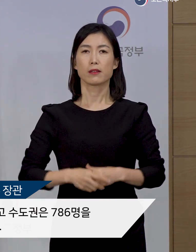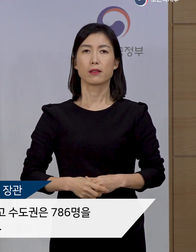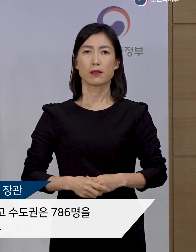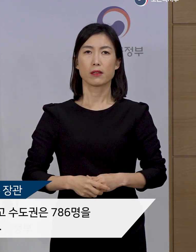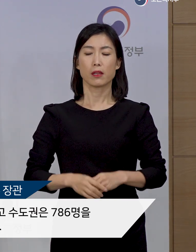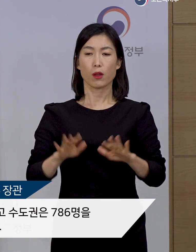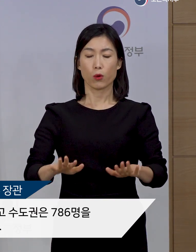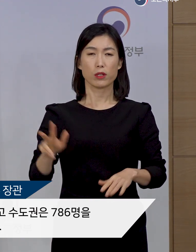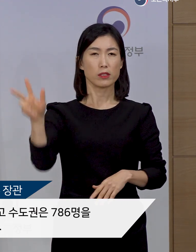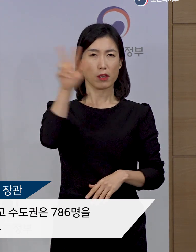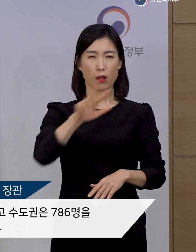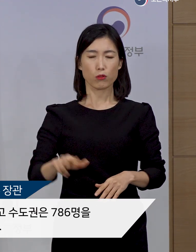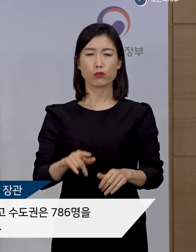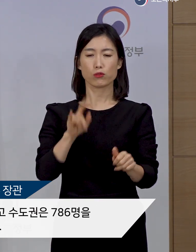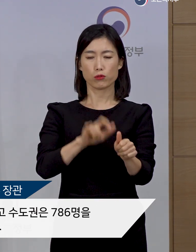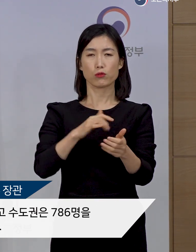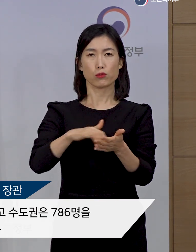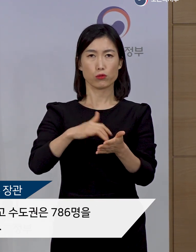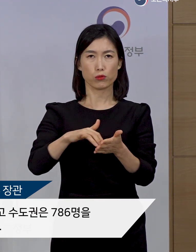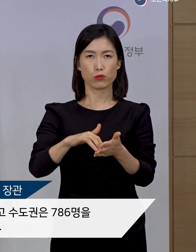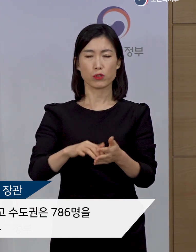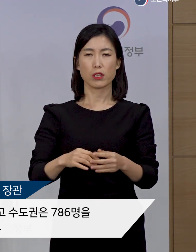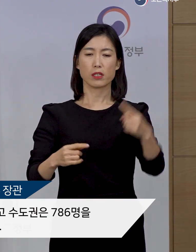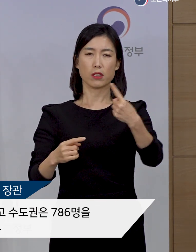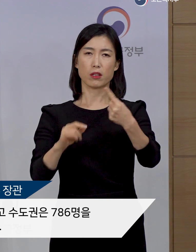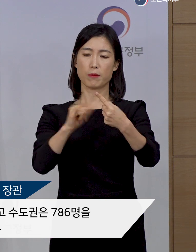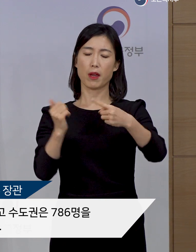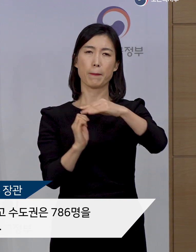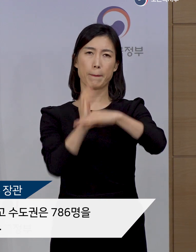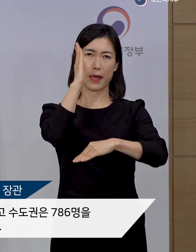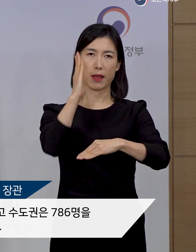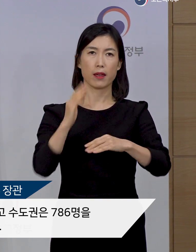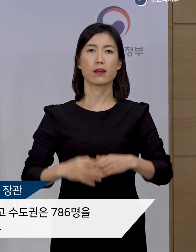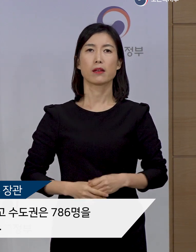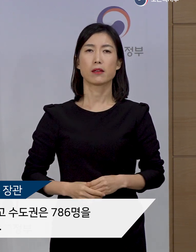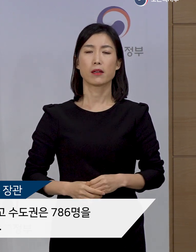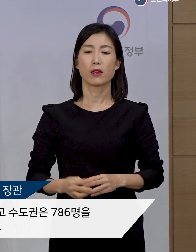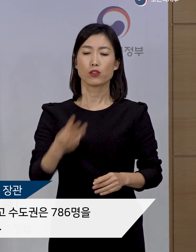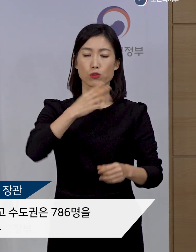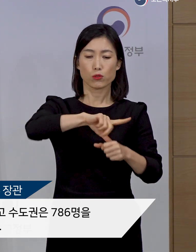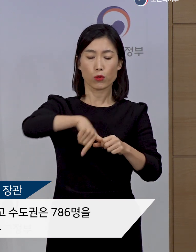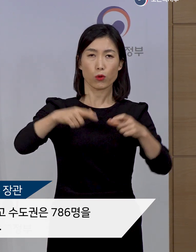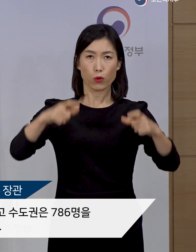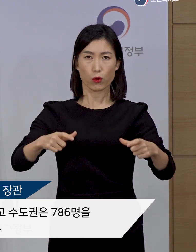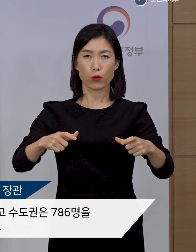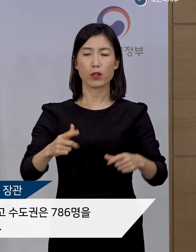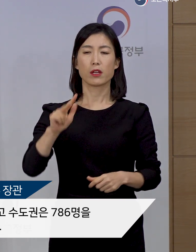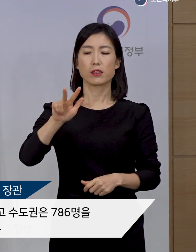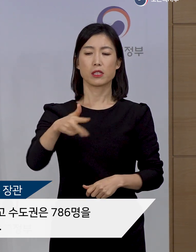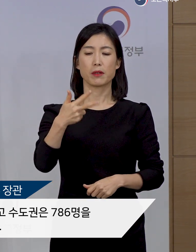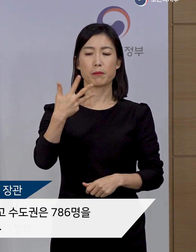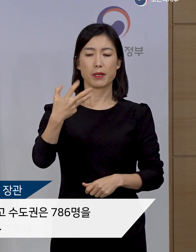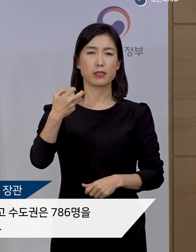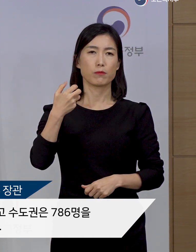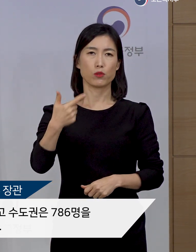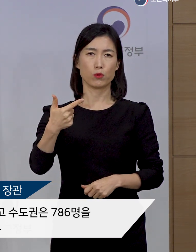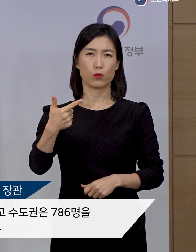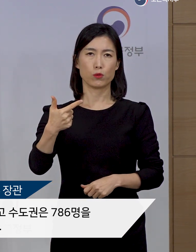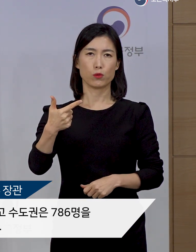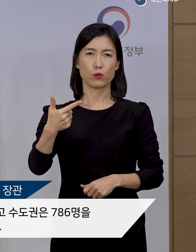오늘은 전국적으로 국내 환자가 1,000명을 넘어섰고 수도권은 786명을